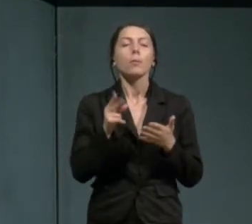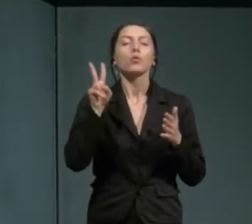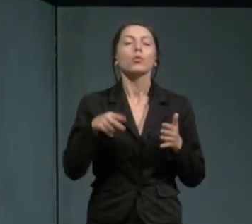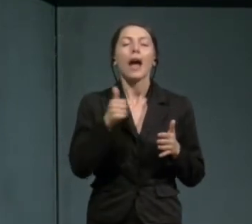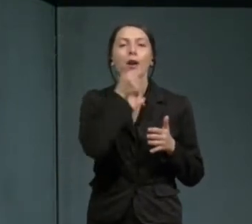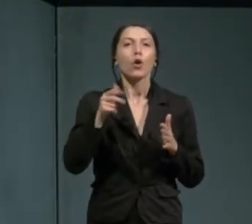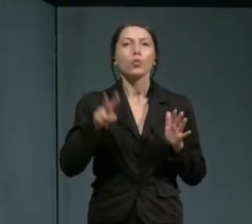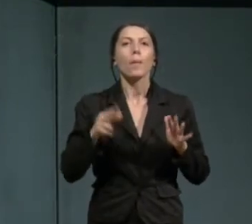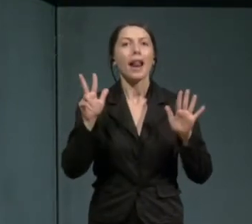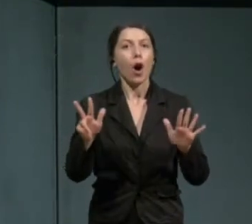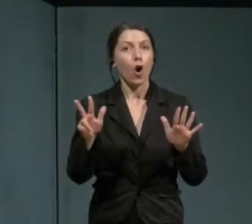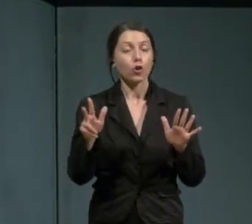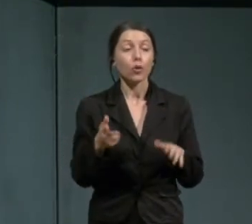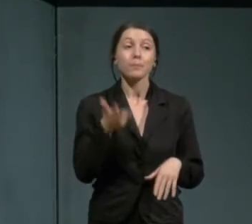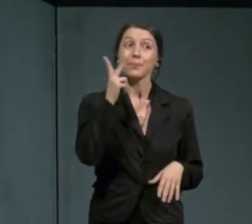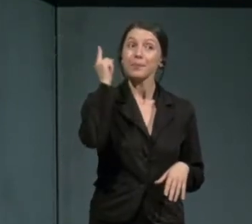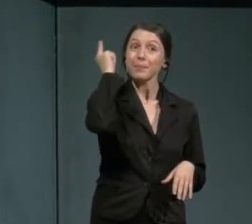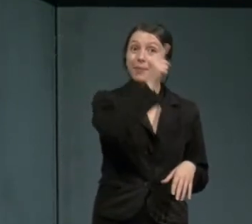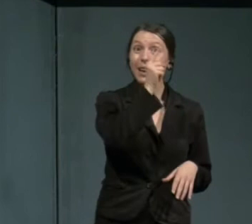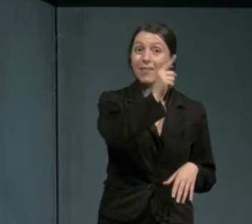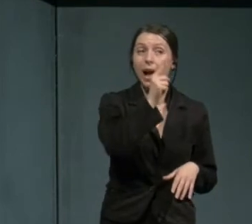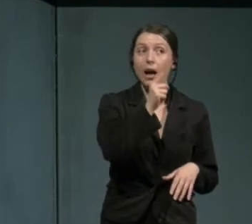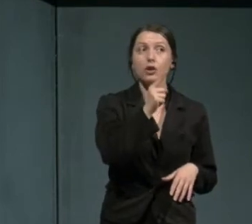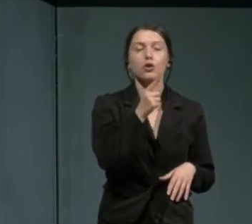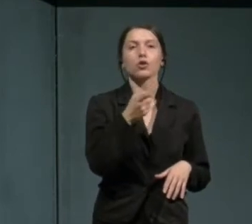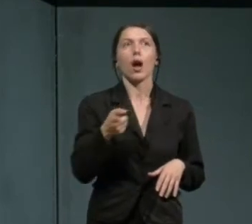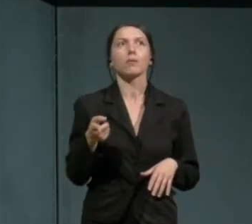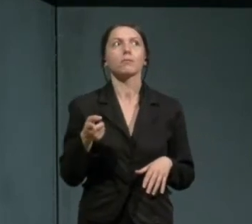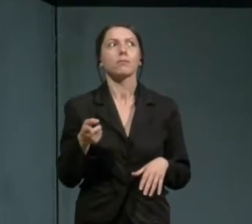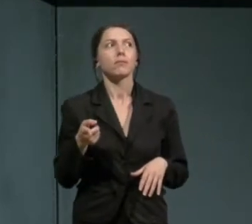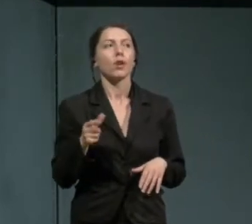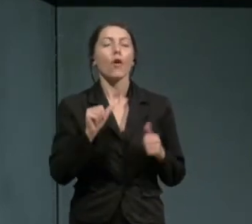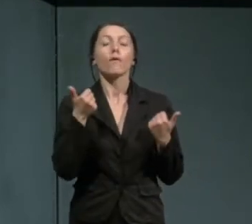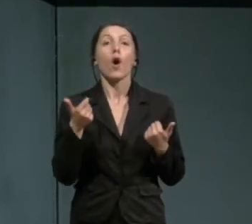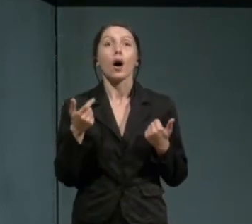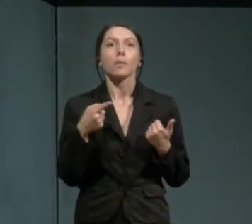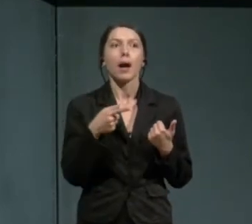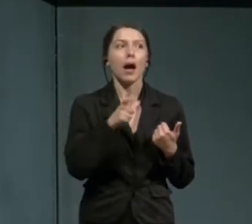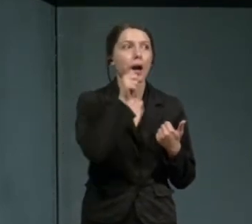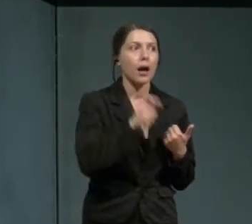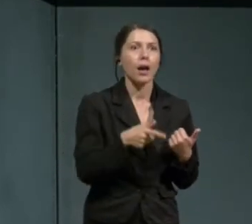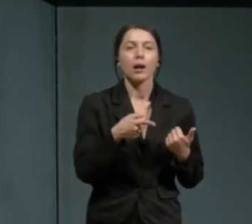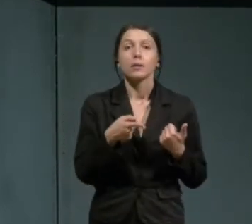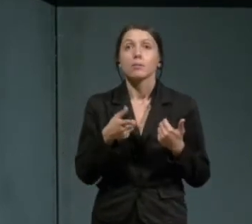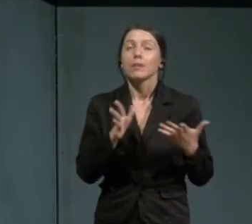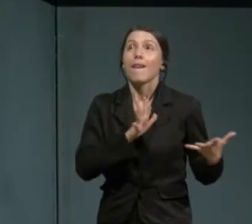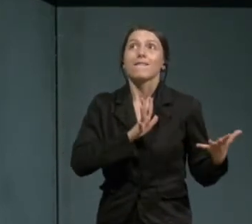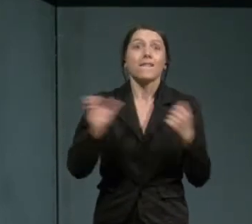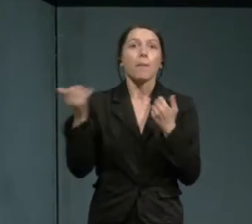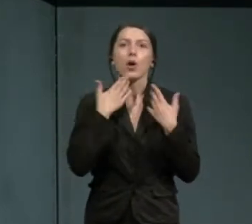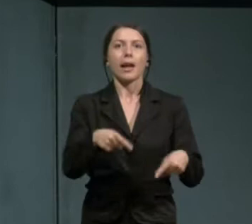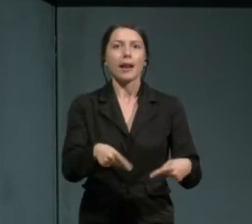è un romanzo che in francia diciamo così è il romanzo di fonsai ha fatto esplodere il caso di melis somma è